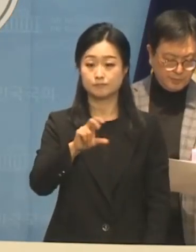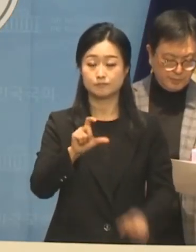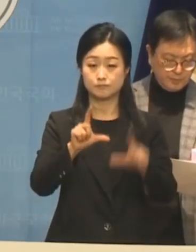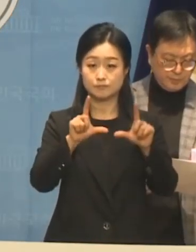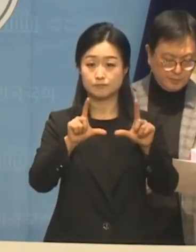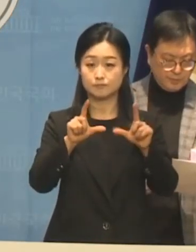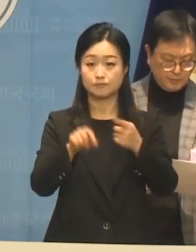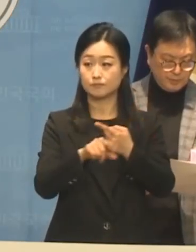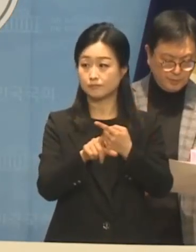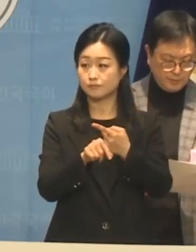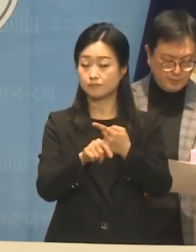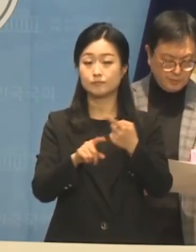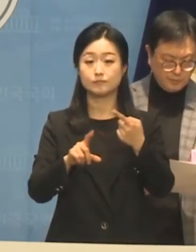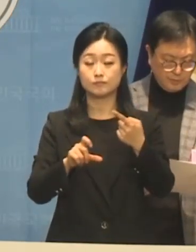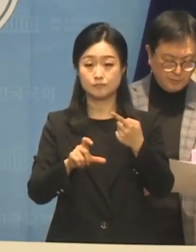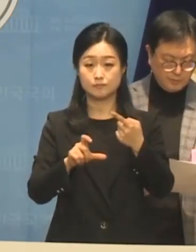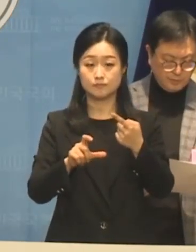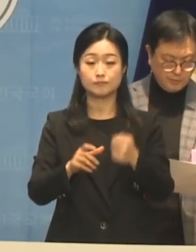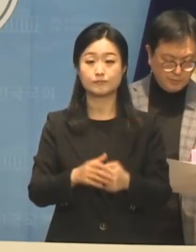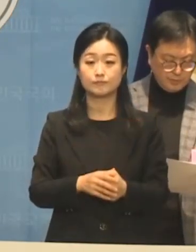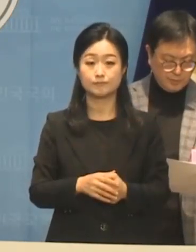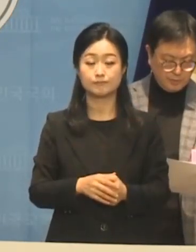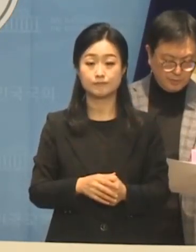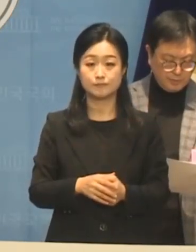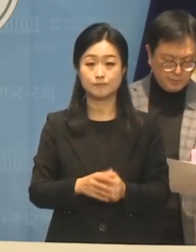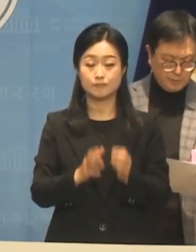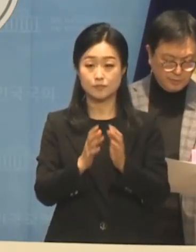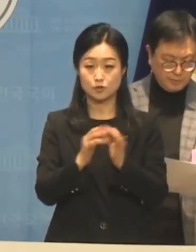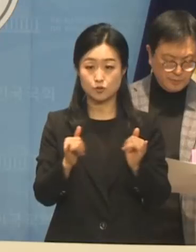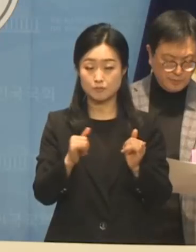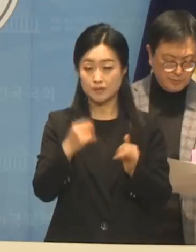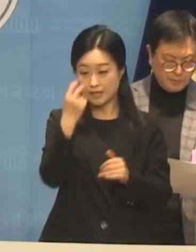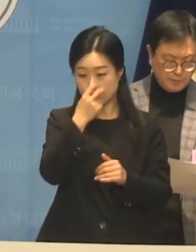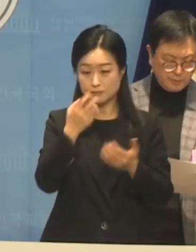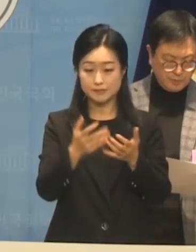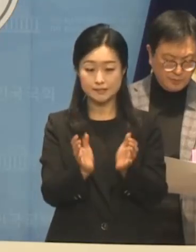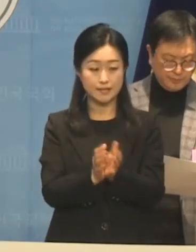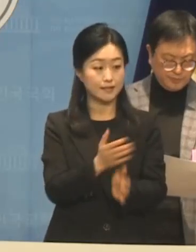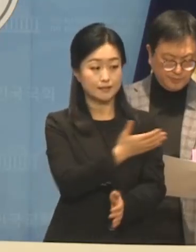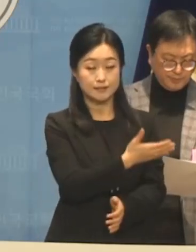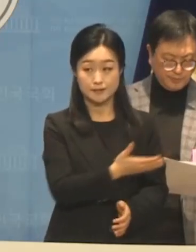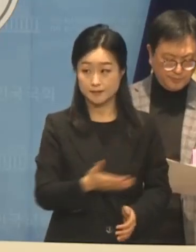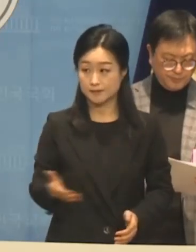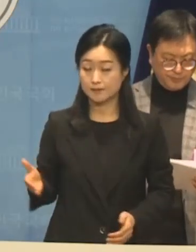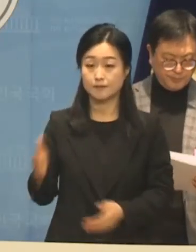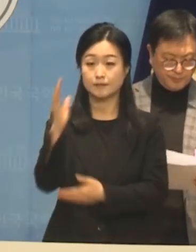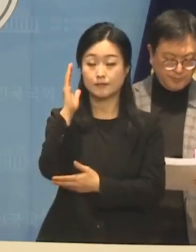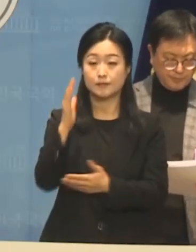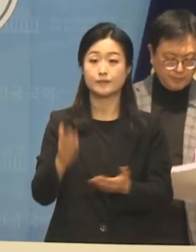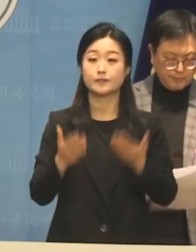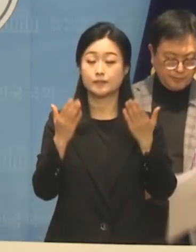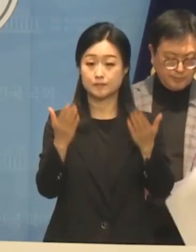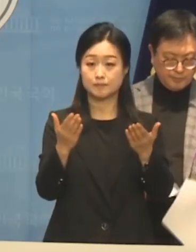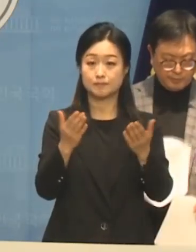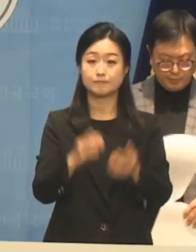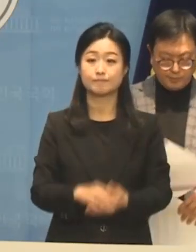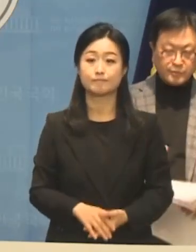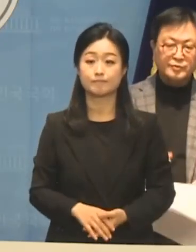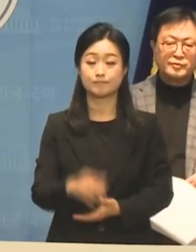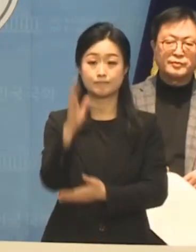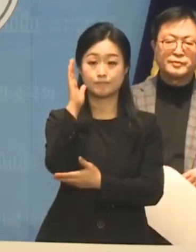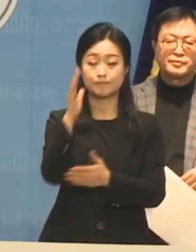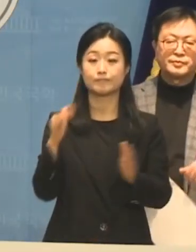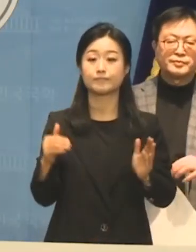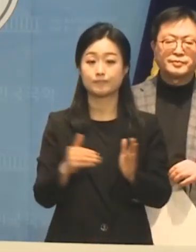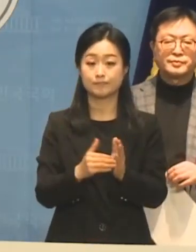2025년 1월 15일 범학계 국민검증단 1동. 이상으로 기자회견을